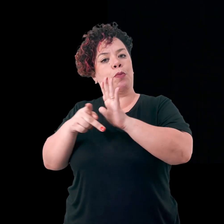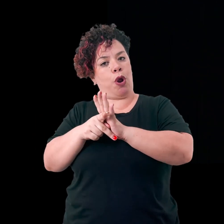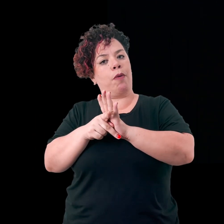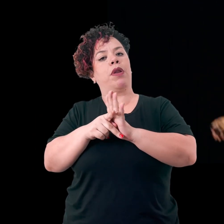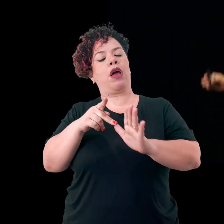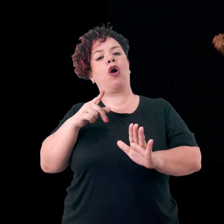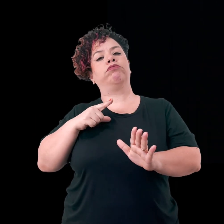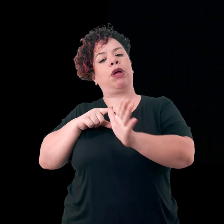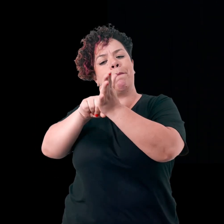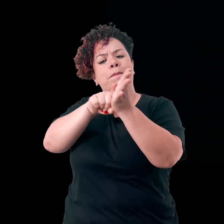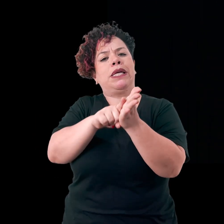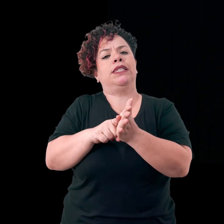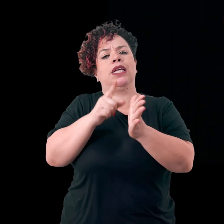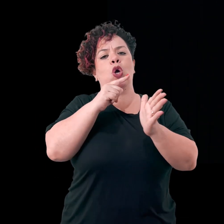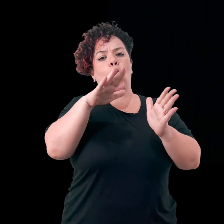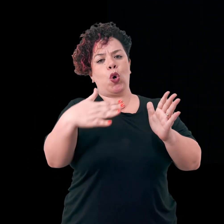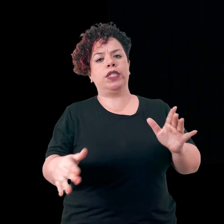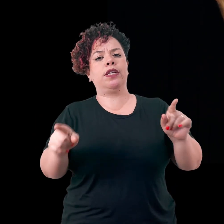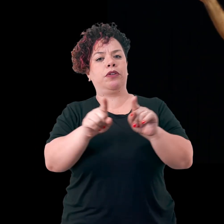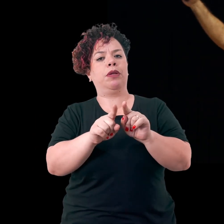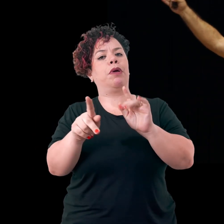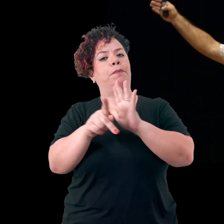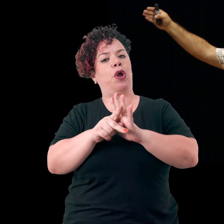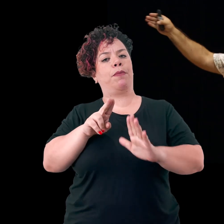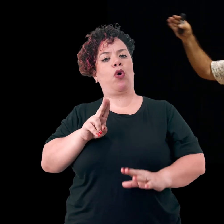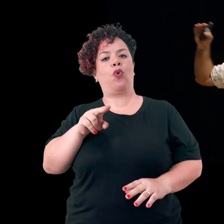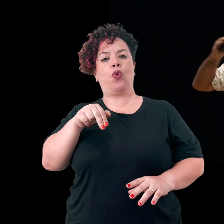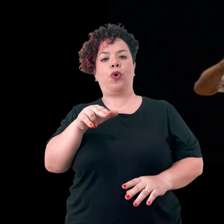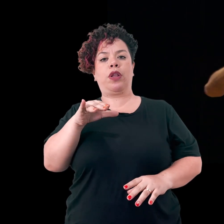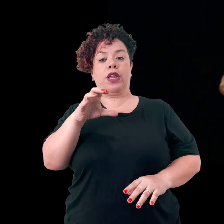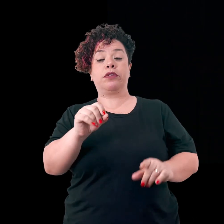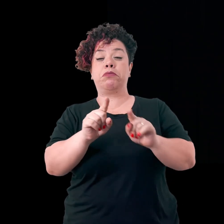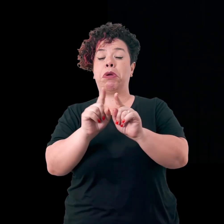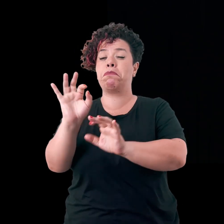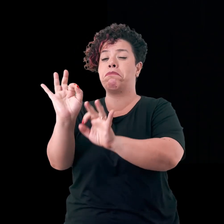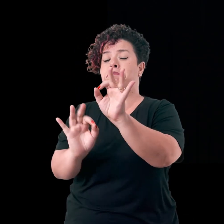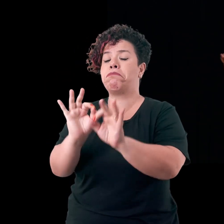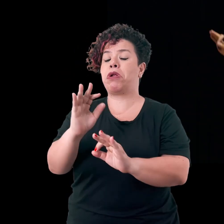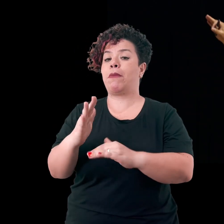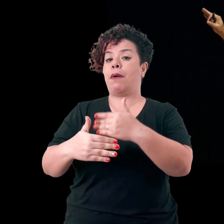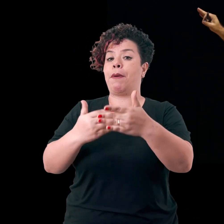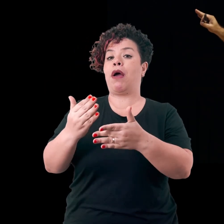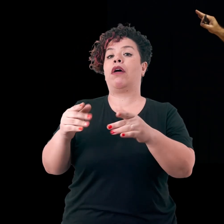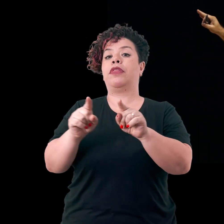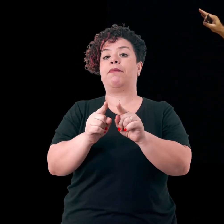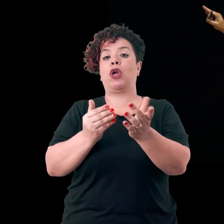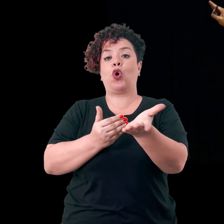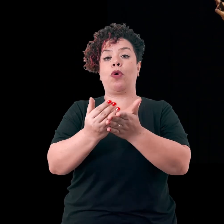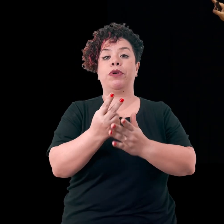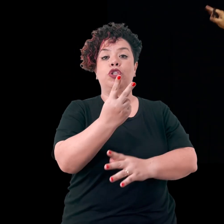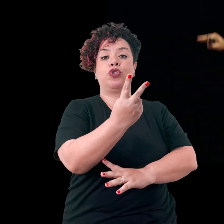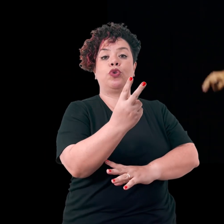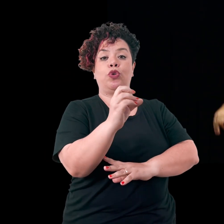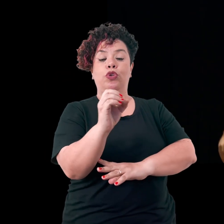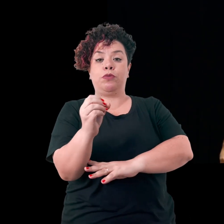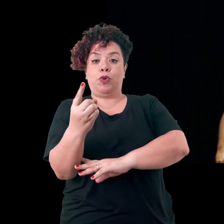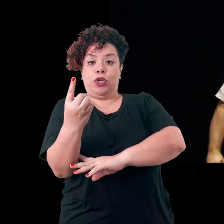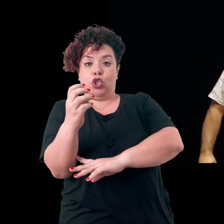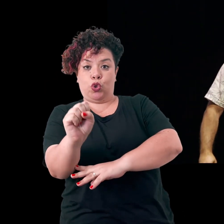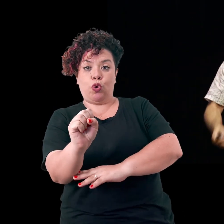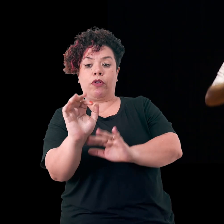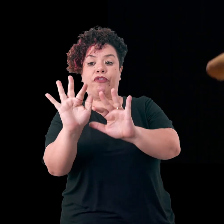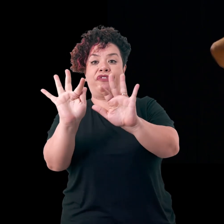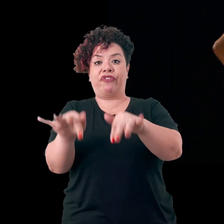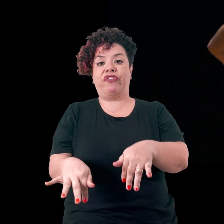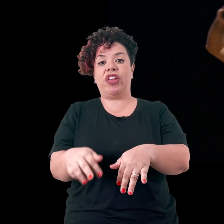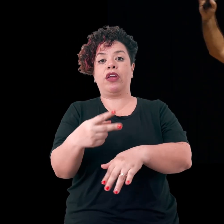da Unesco, né? E aí teve um processo preparatório muito importante que começou em 2018 e finalizou em